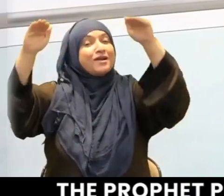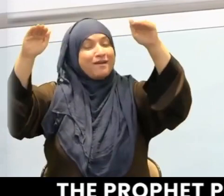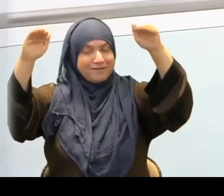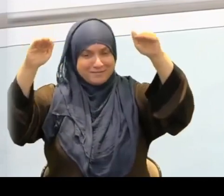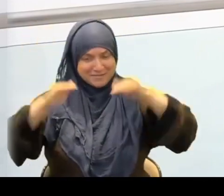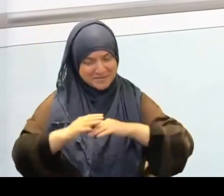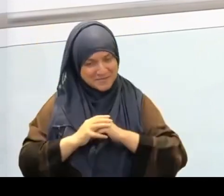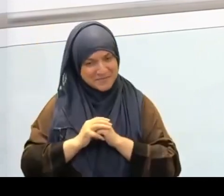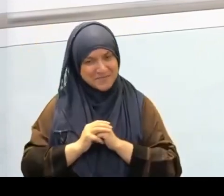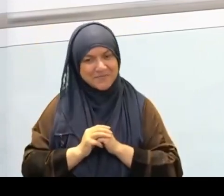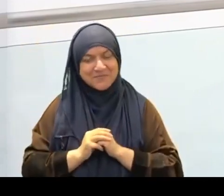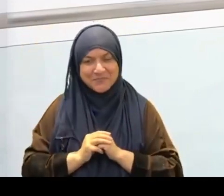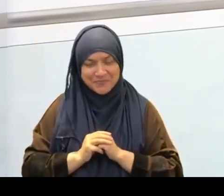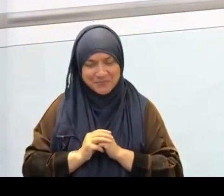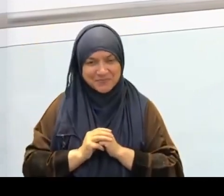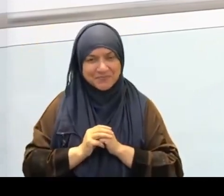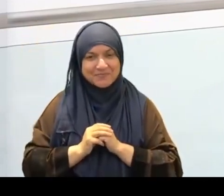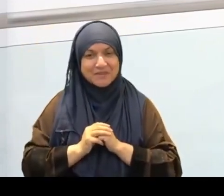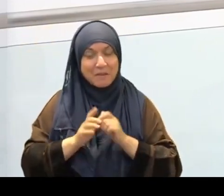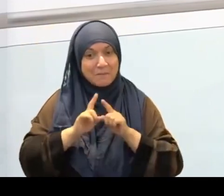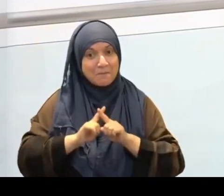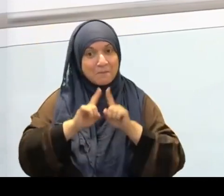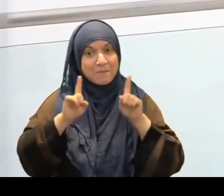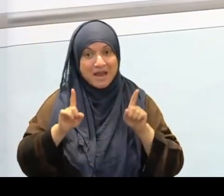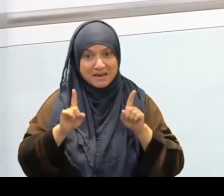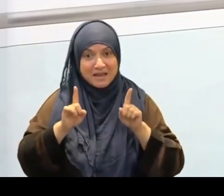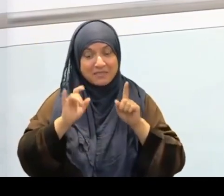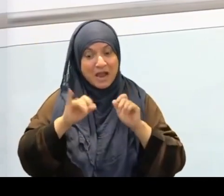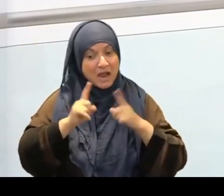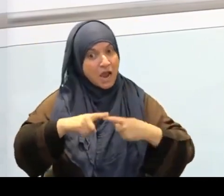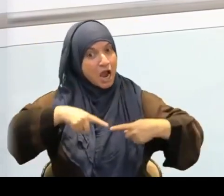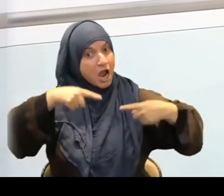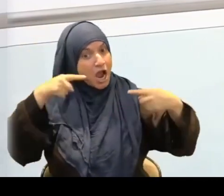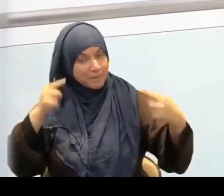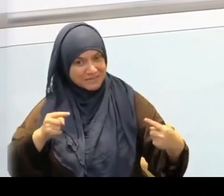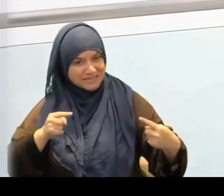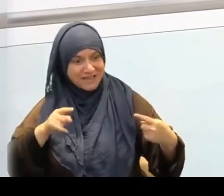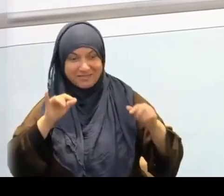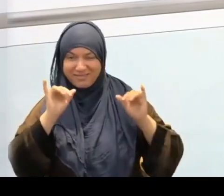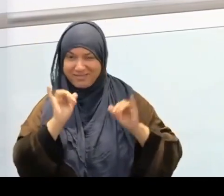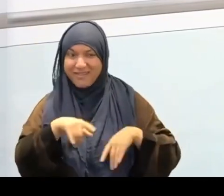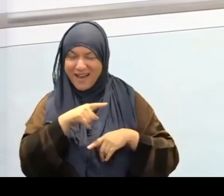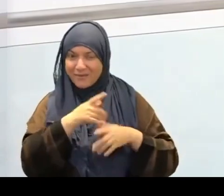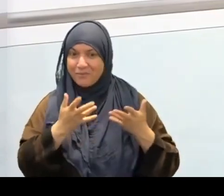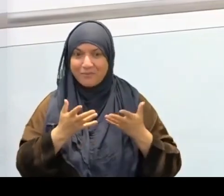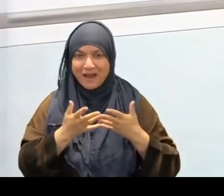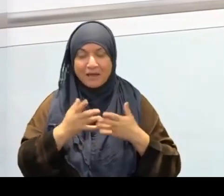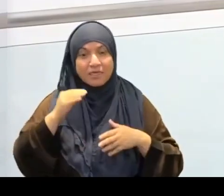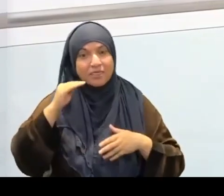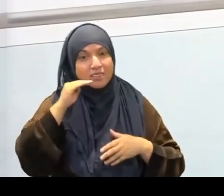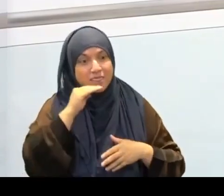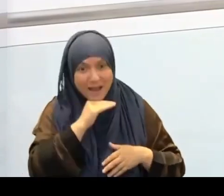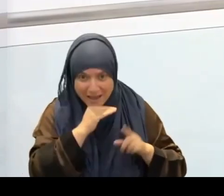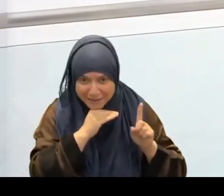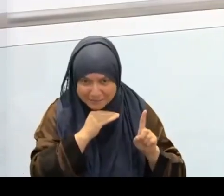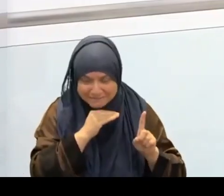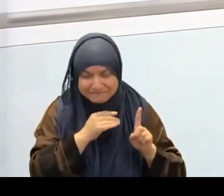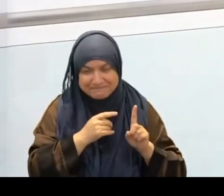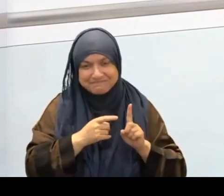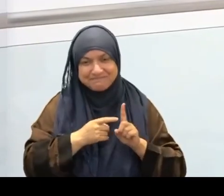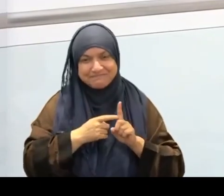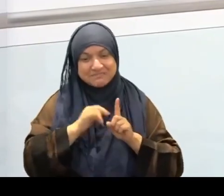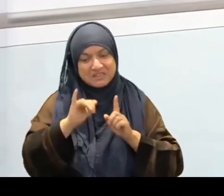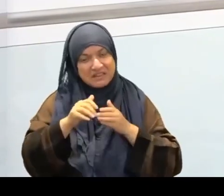that, وَإِنَّ الْكَذِبْ يَهْدِي إِلَى الْفُجُورِ, that verily lying leads to wickedness, all forms of wickedness, and